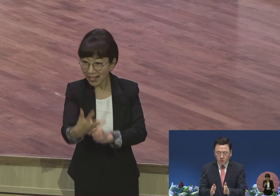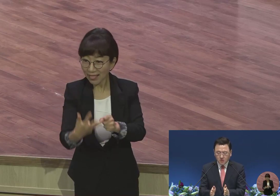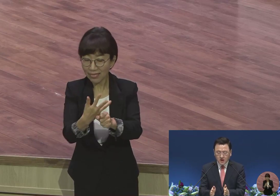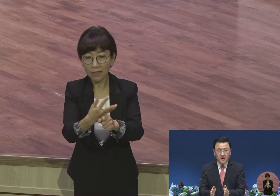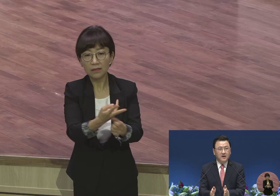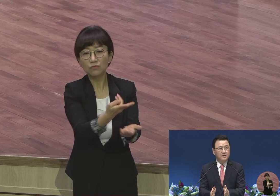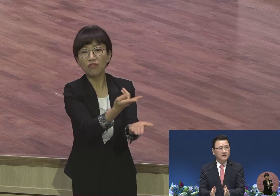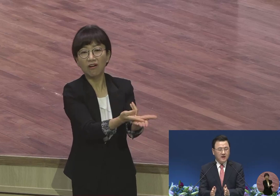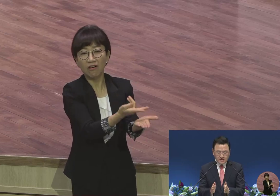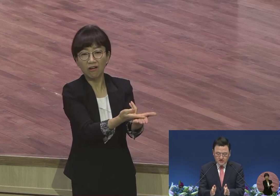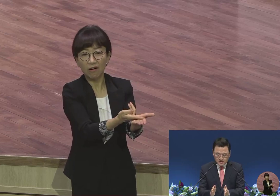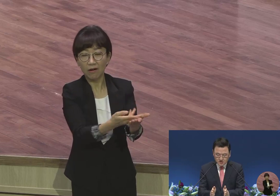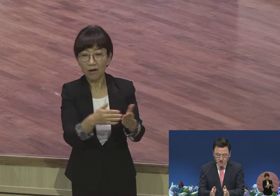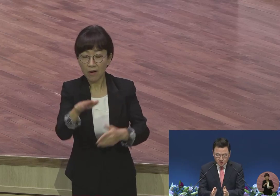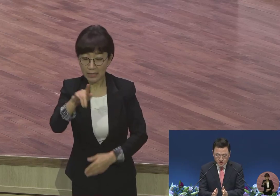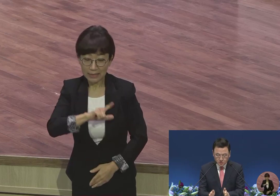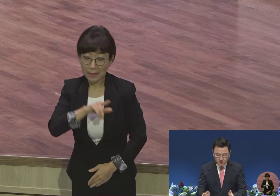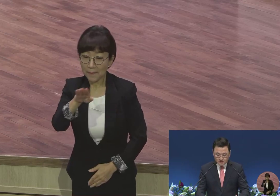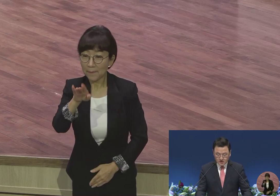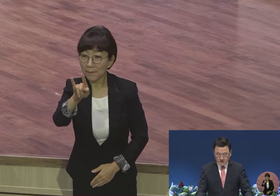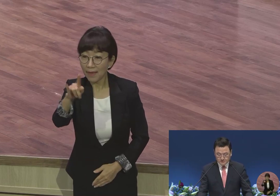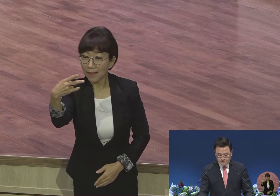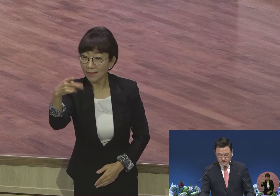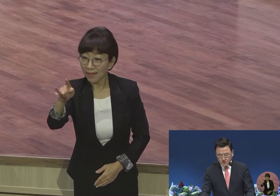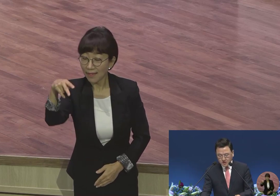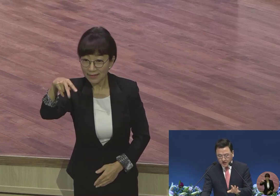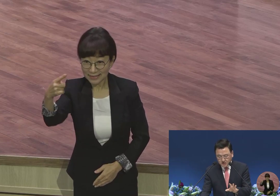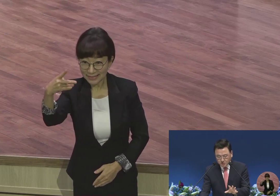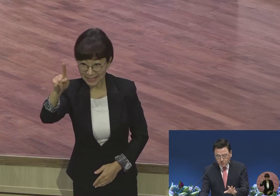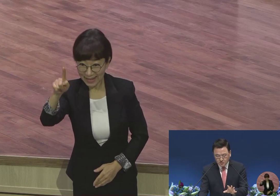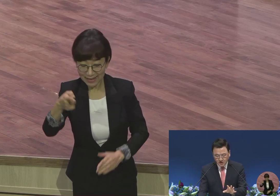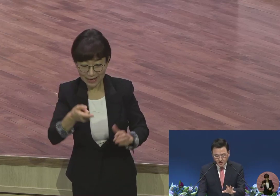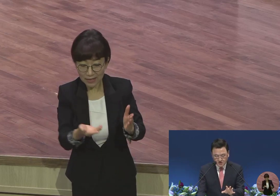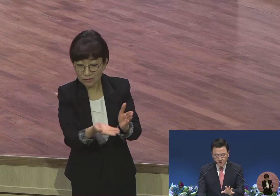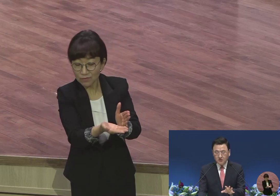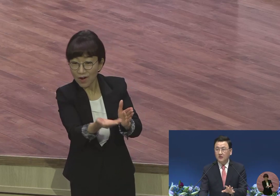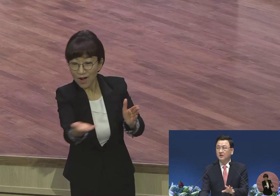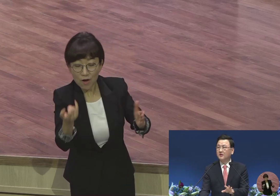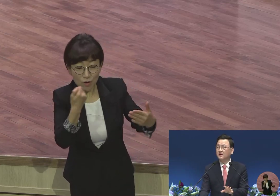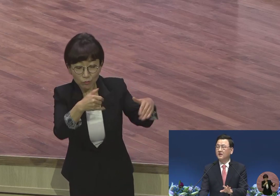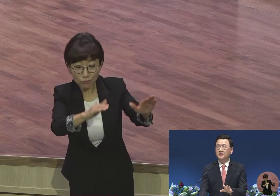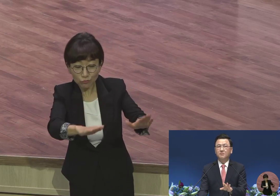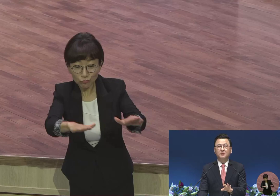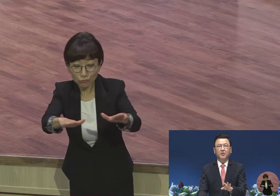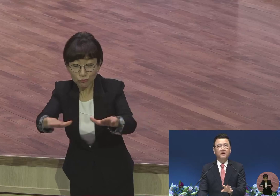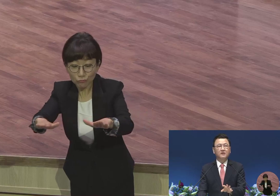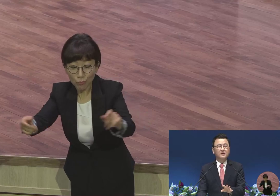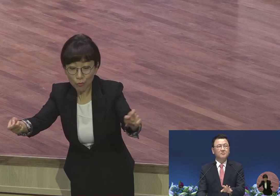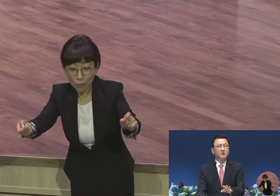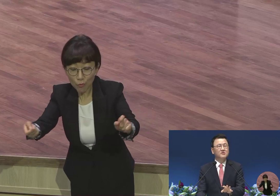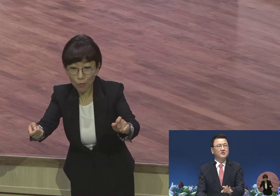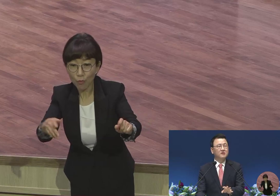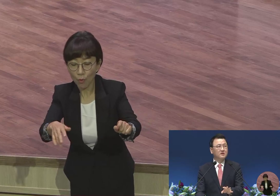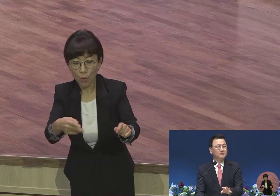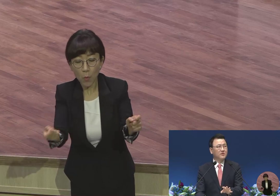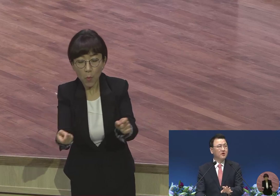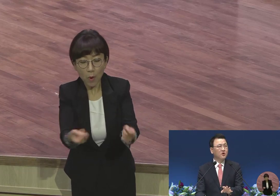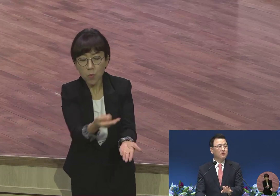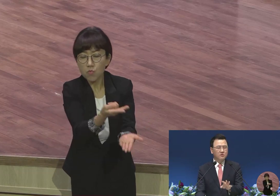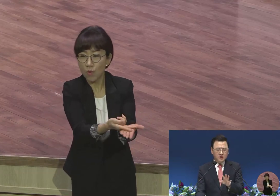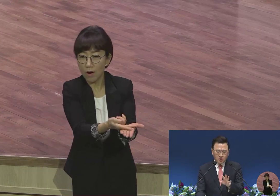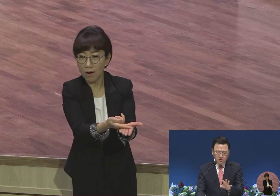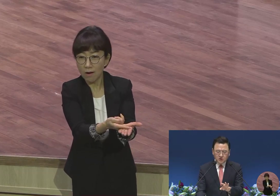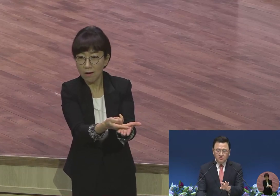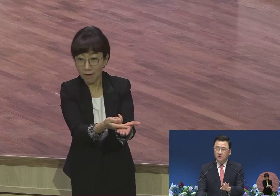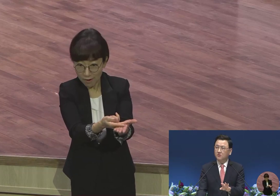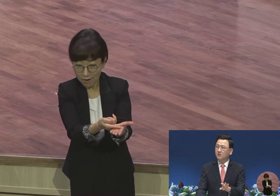베데스다 목가에 앉아있었다고만 소개합니다. 저는 이 말씀을 준비하면서 38년 된 병자처럼